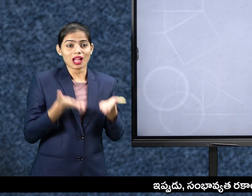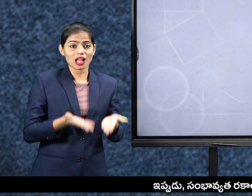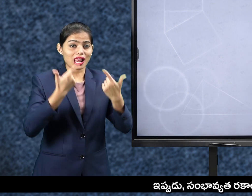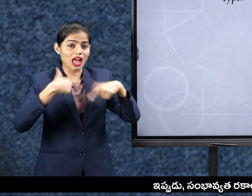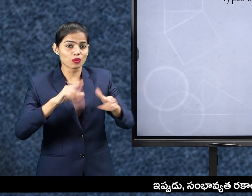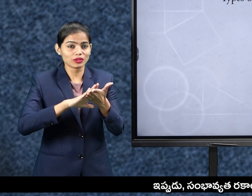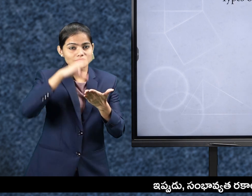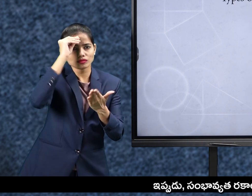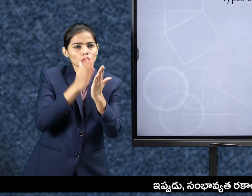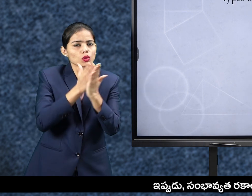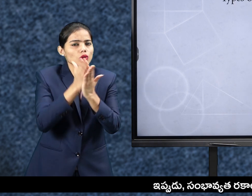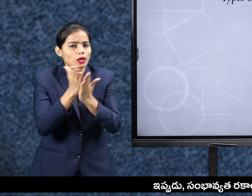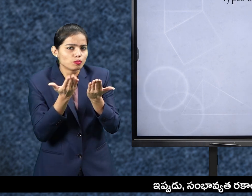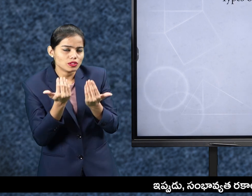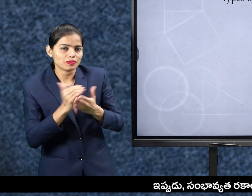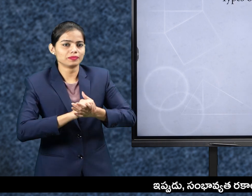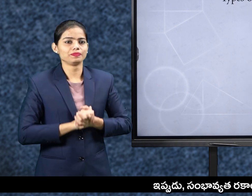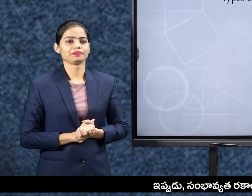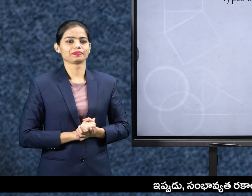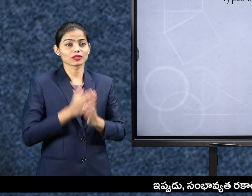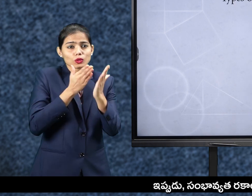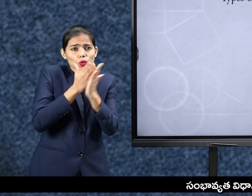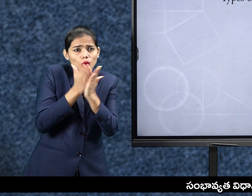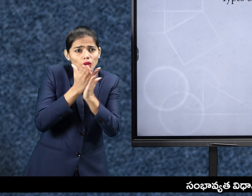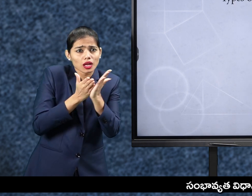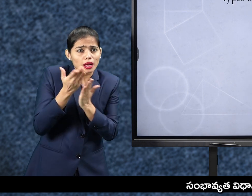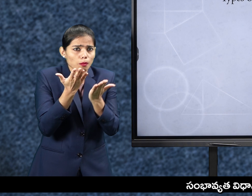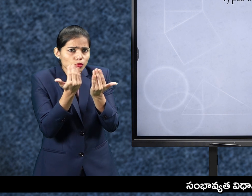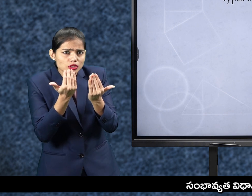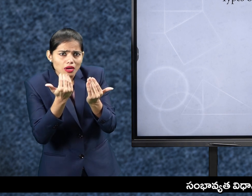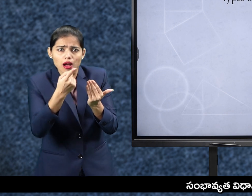ఇప్పుడు సంభావ్యత రకాలను తెలుసుకుందాం. సంభావ్యత విధానాల రకాలు: